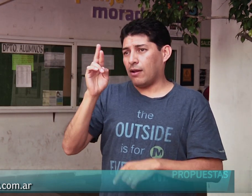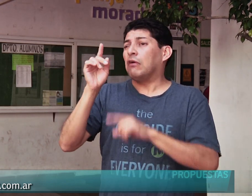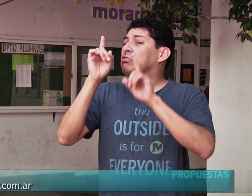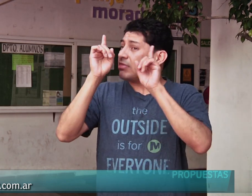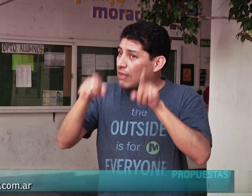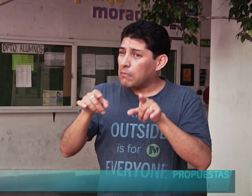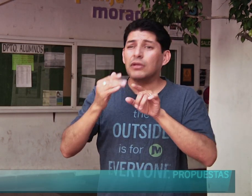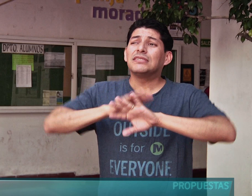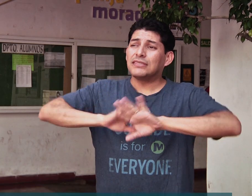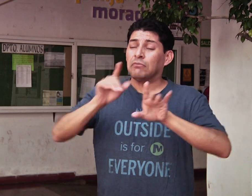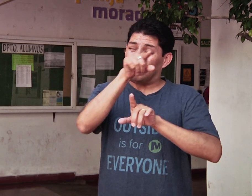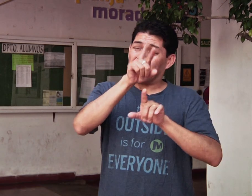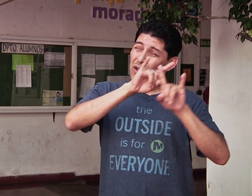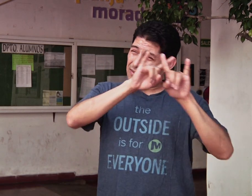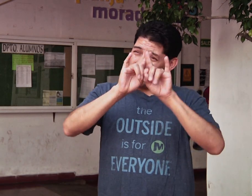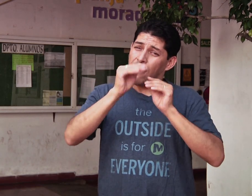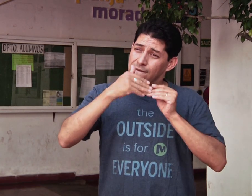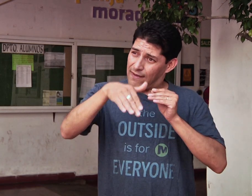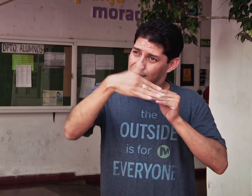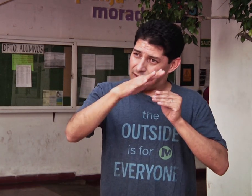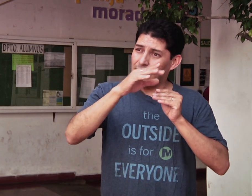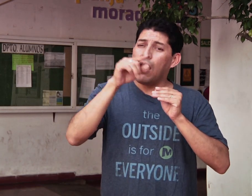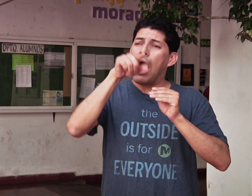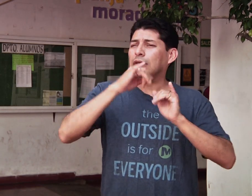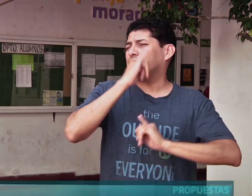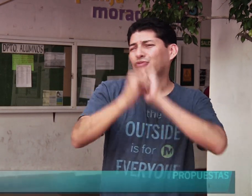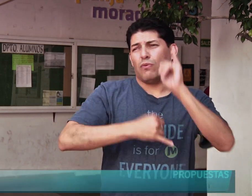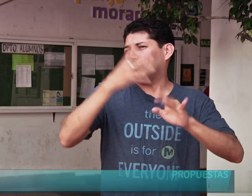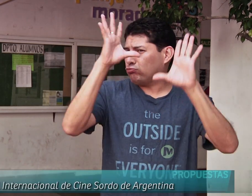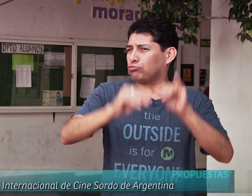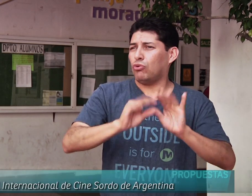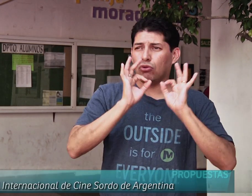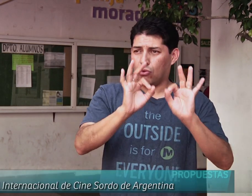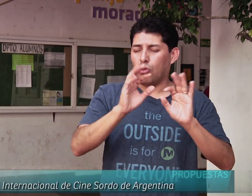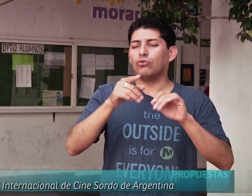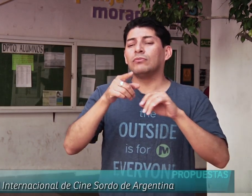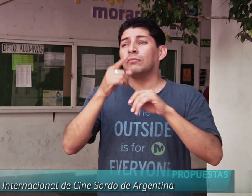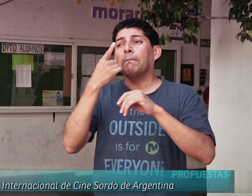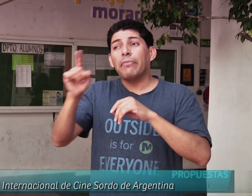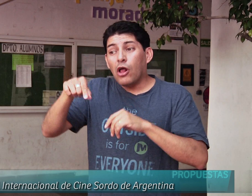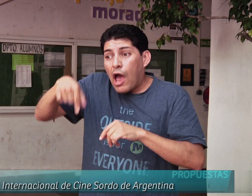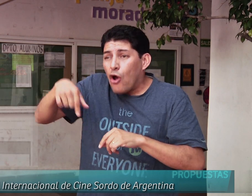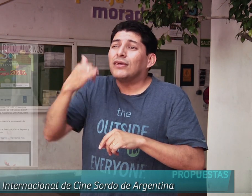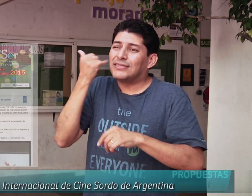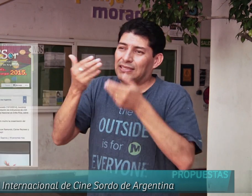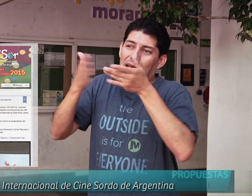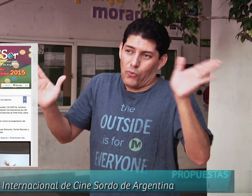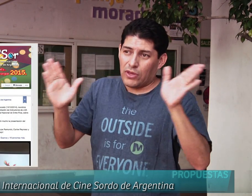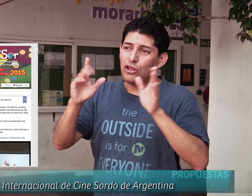sur.com.ar también Sí en la falta poco Ahí hay una información completa pero